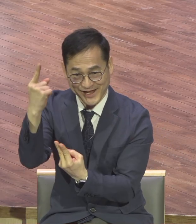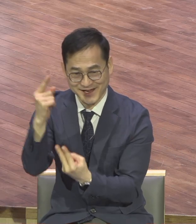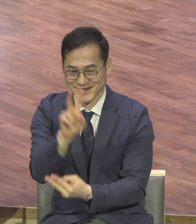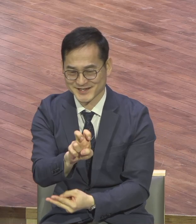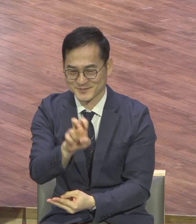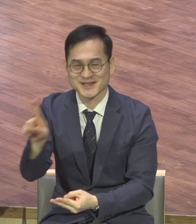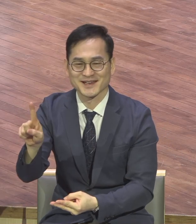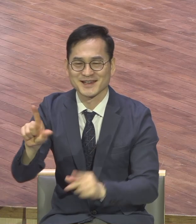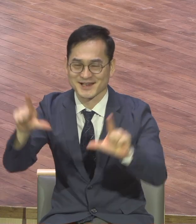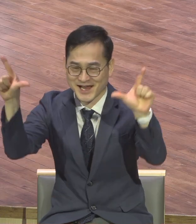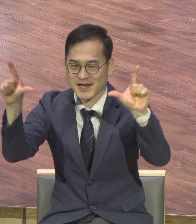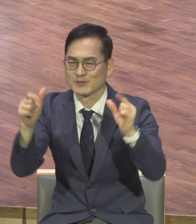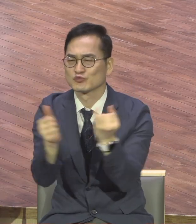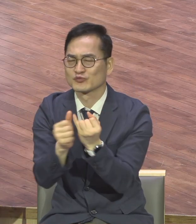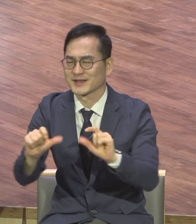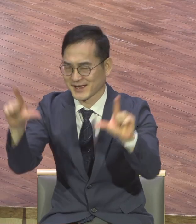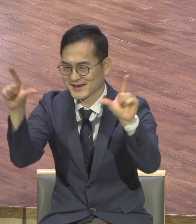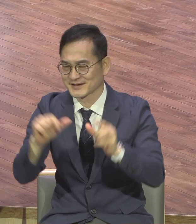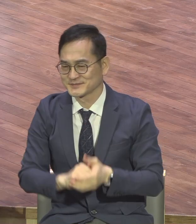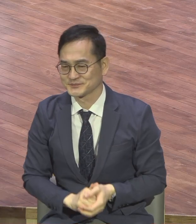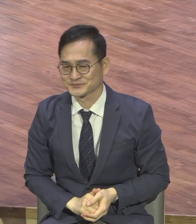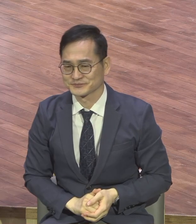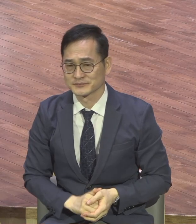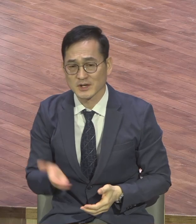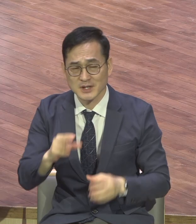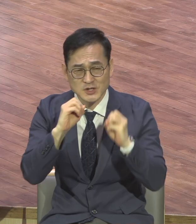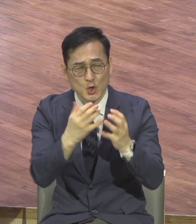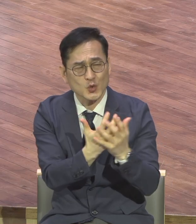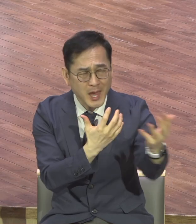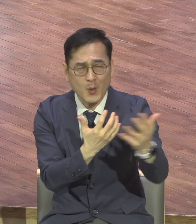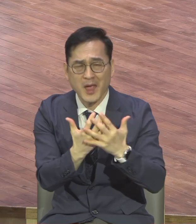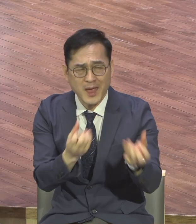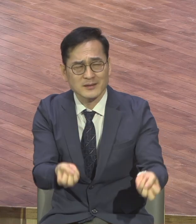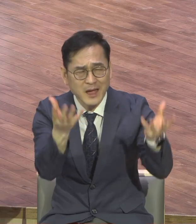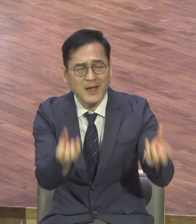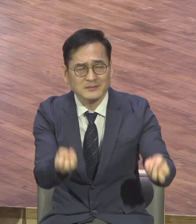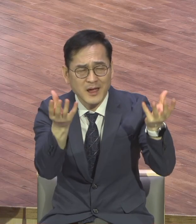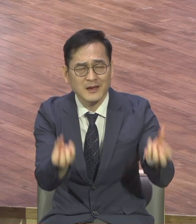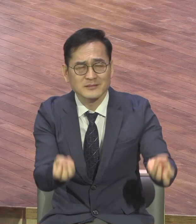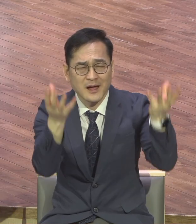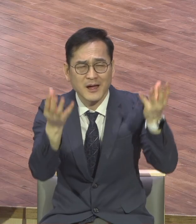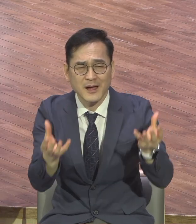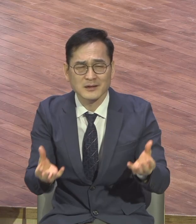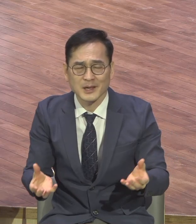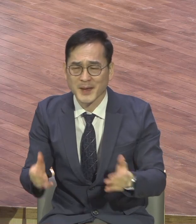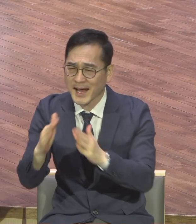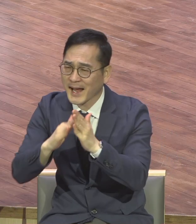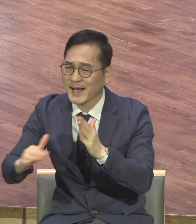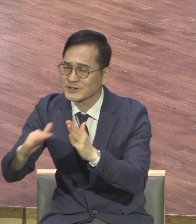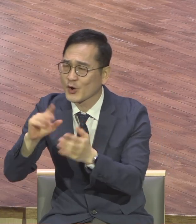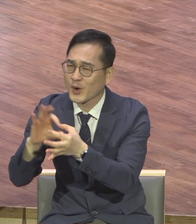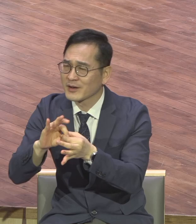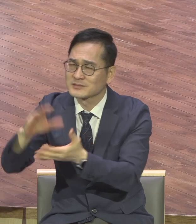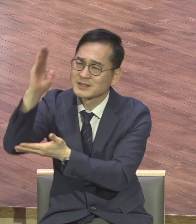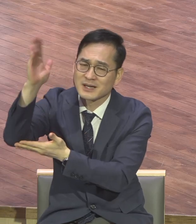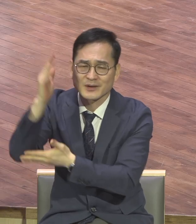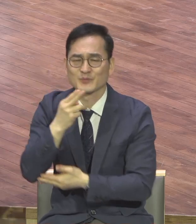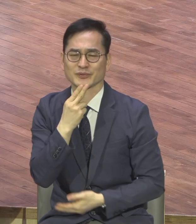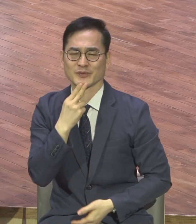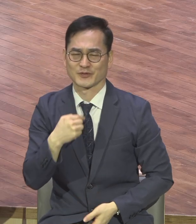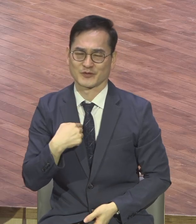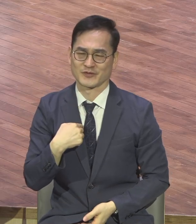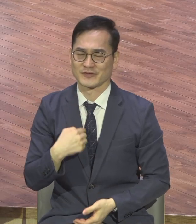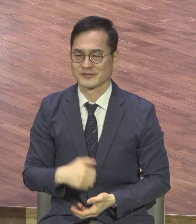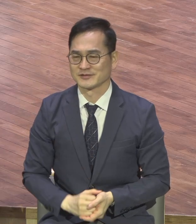예원 선교대회 뭐 이런 많은 행사들 하다 보니까 가정 부분에 대해서 그렇게 언급을